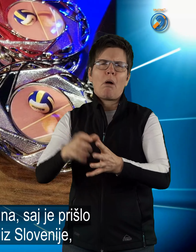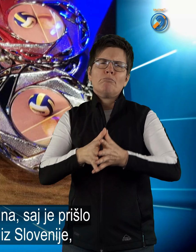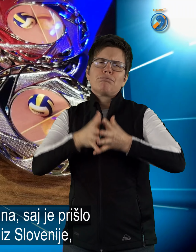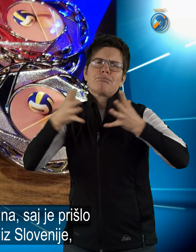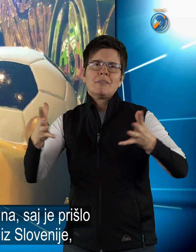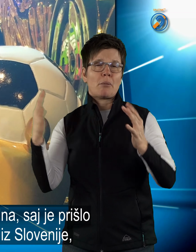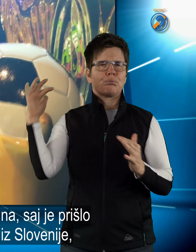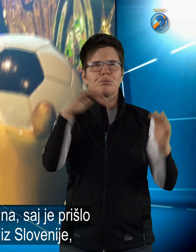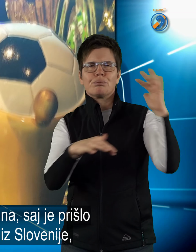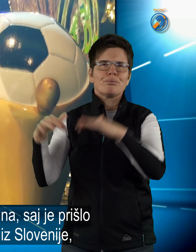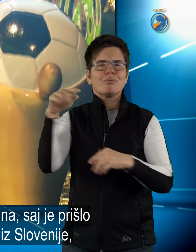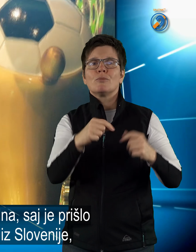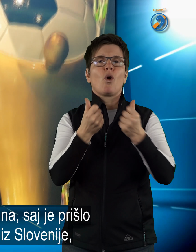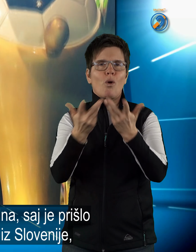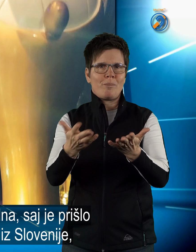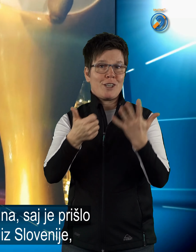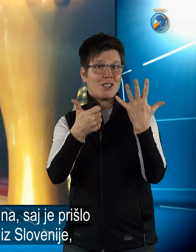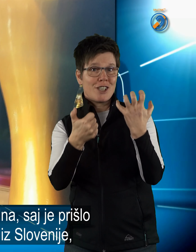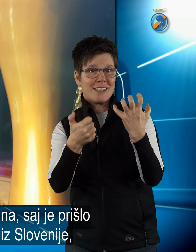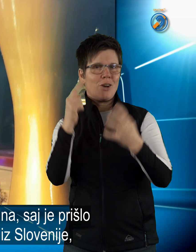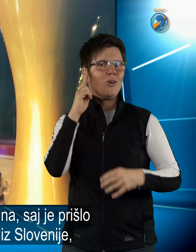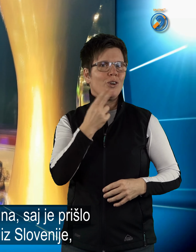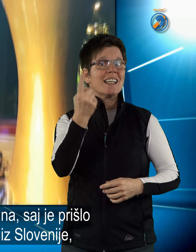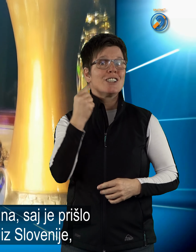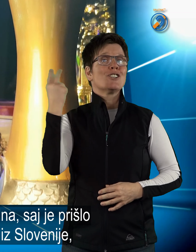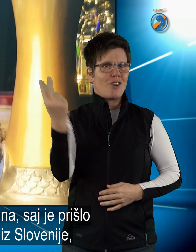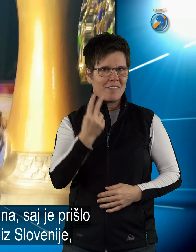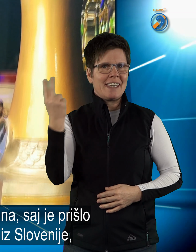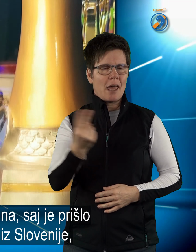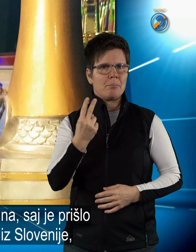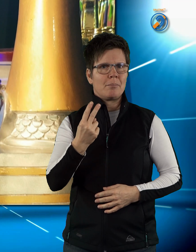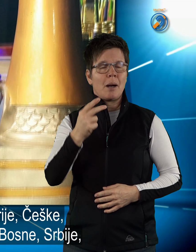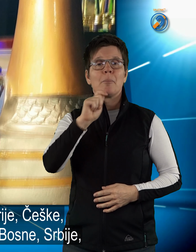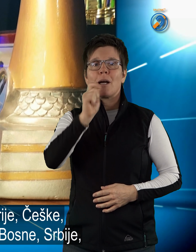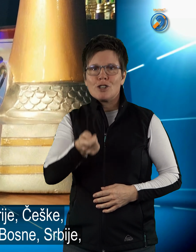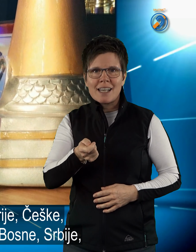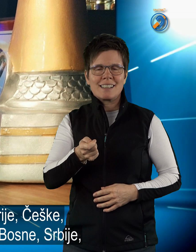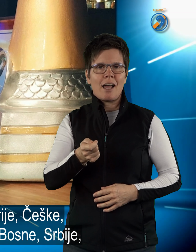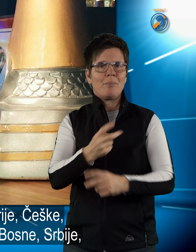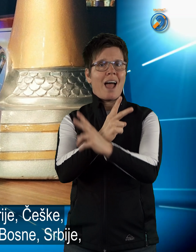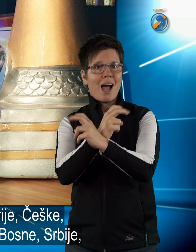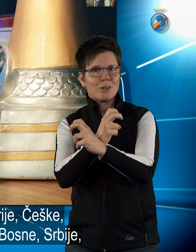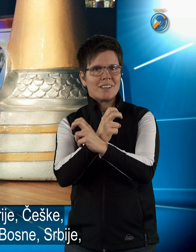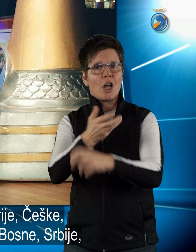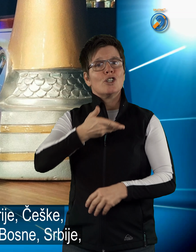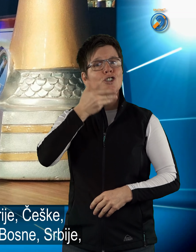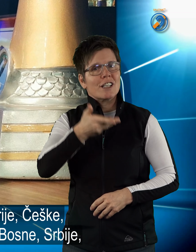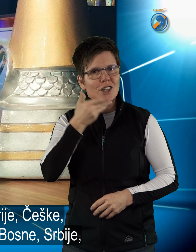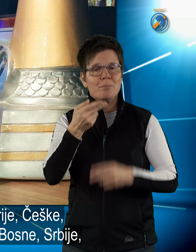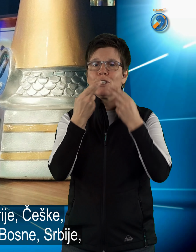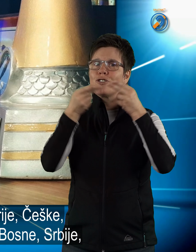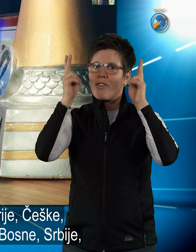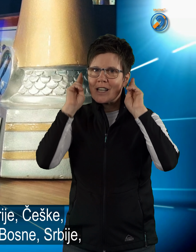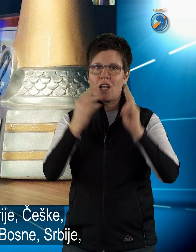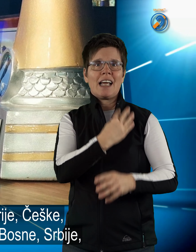Udeležba je bila številna, saj je prišlo več kot 600 gluhih iz Slovenije, Madžarske, Avstrije, Češke,